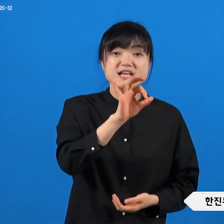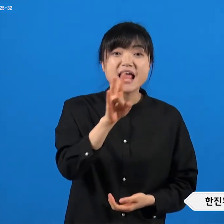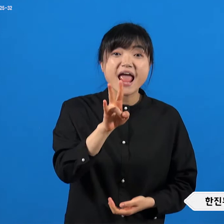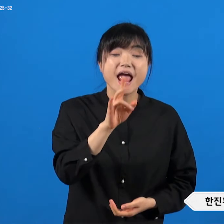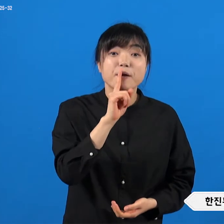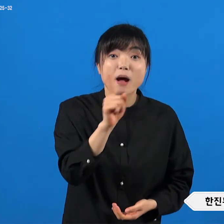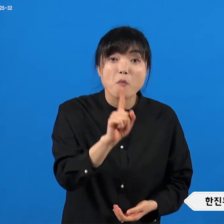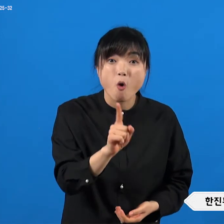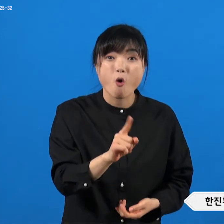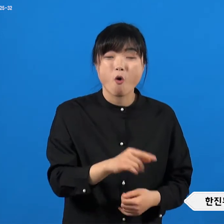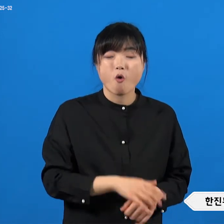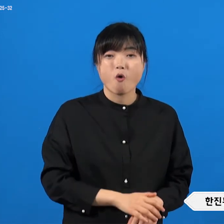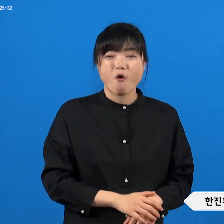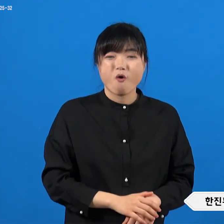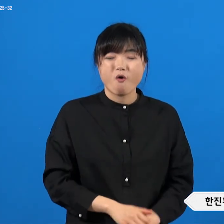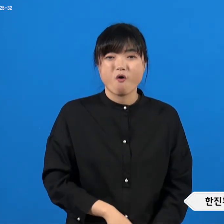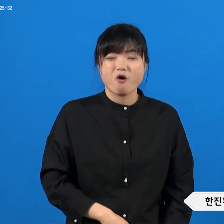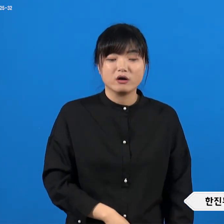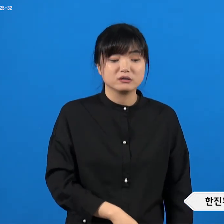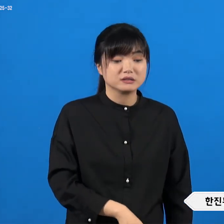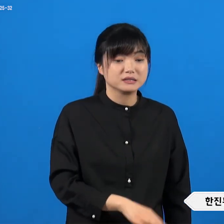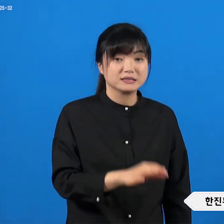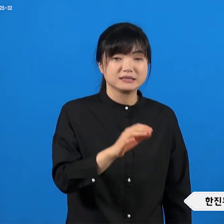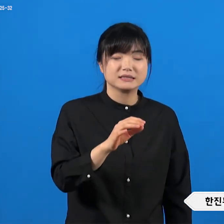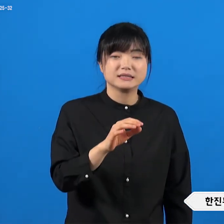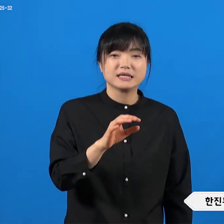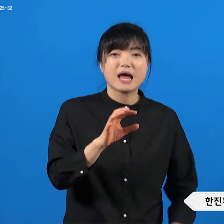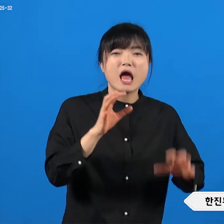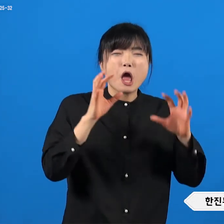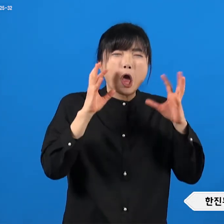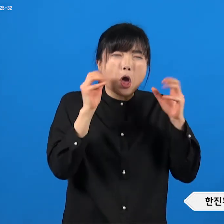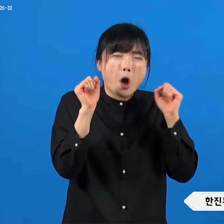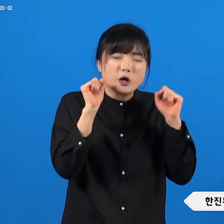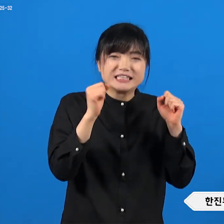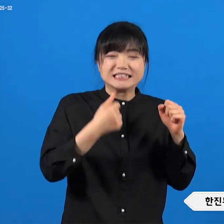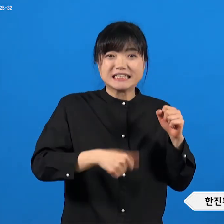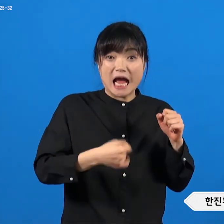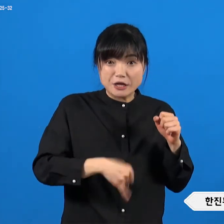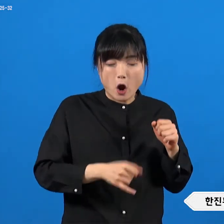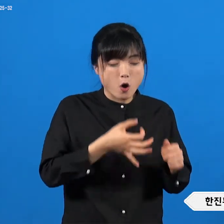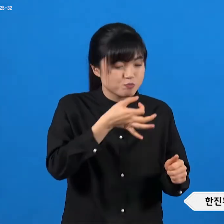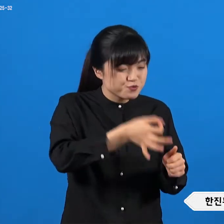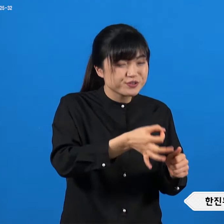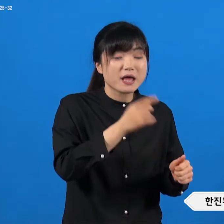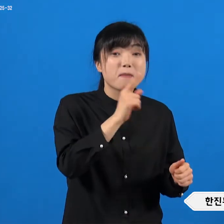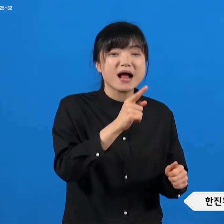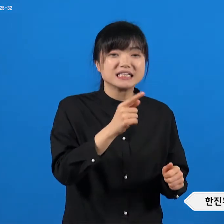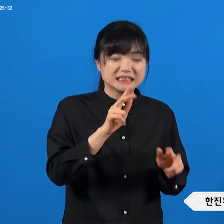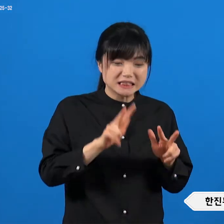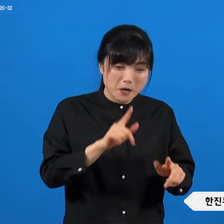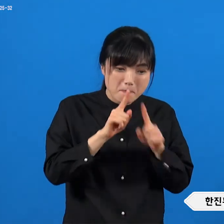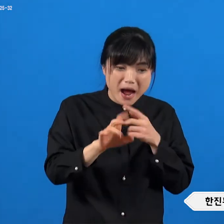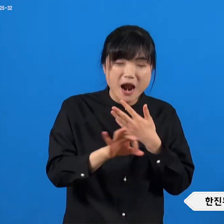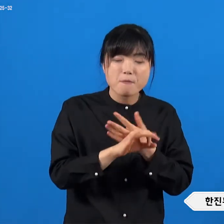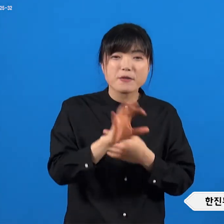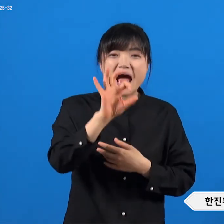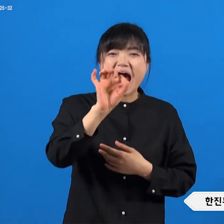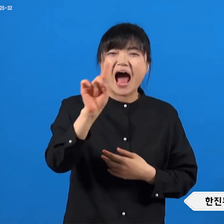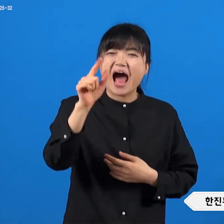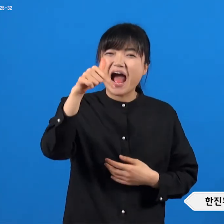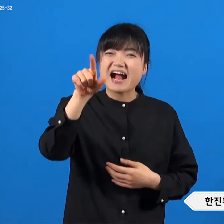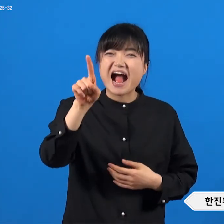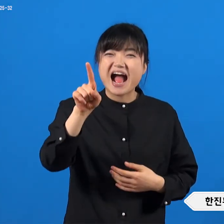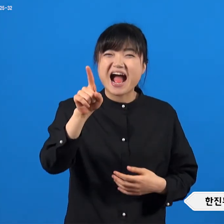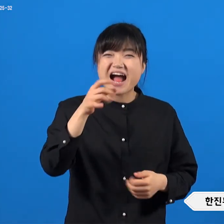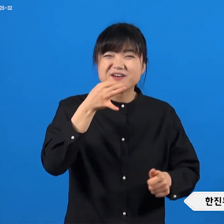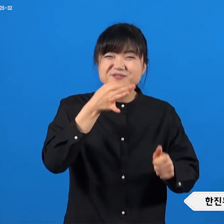원어로 테크논이라는 말인데, 테크논은 어린 자녀를 부를 때 쓰는 말입니다. 우리말로 하면 아가,